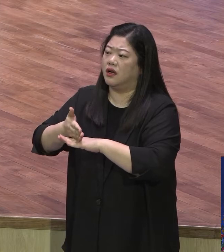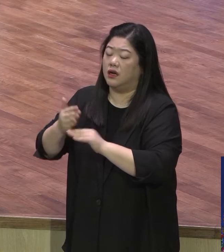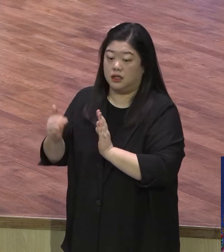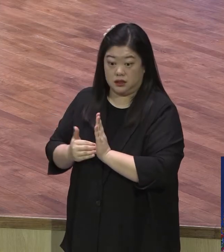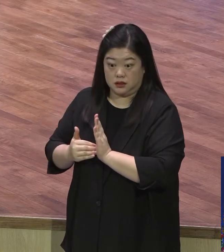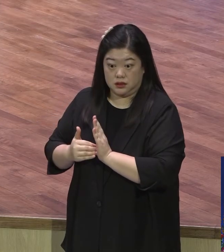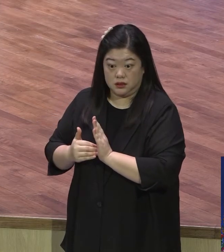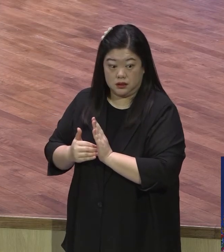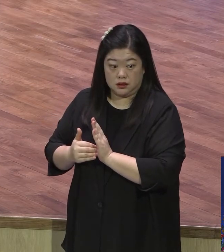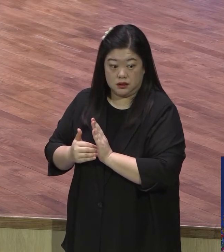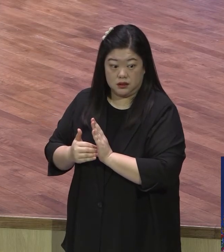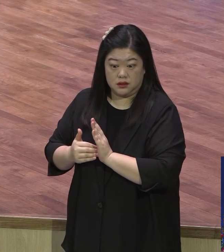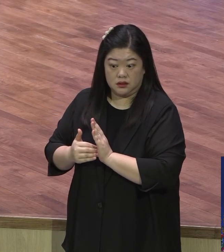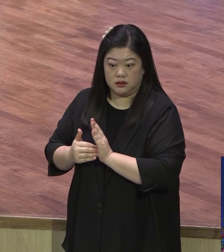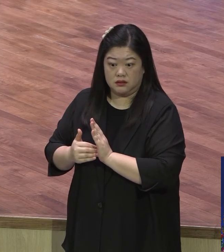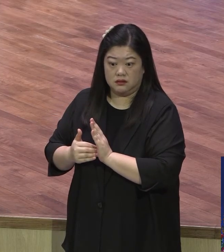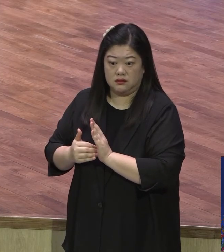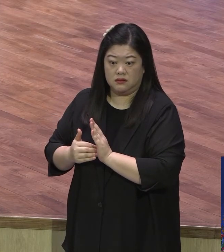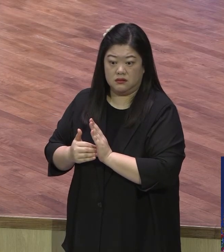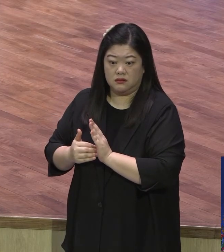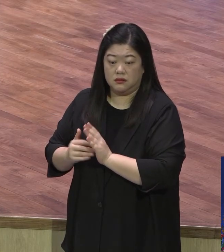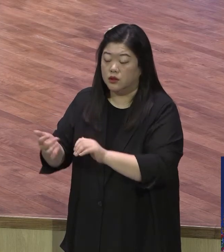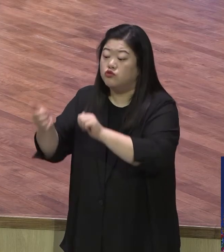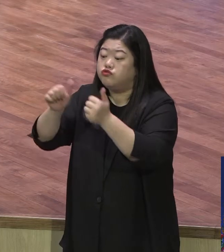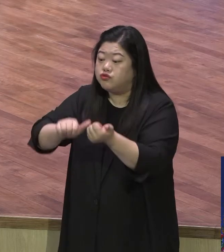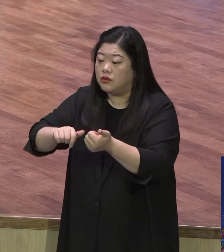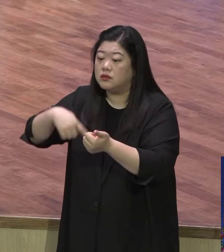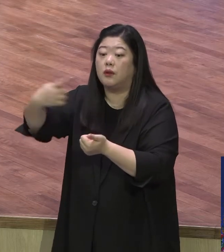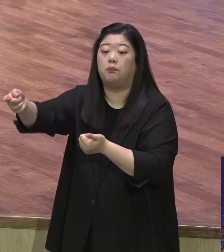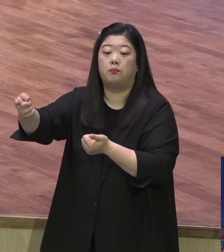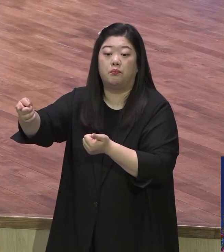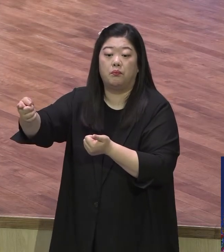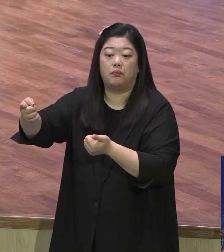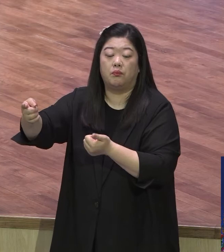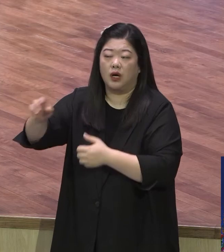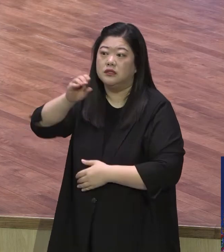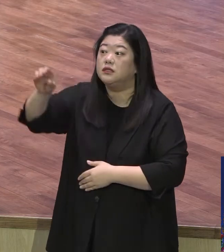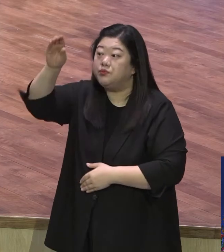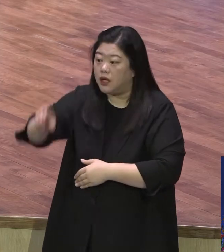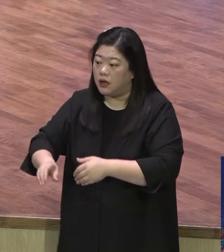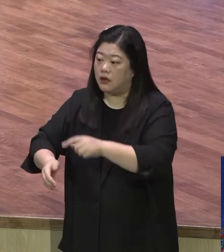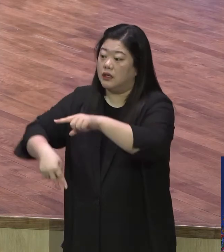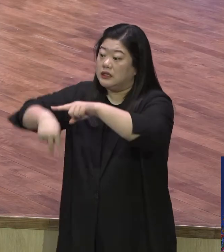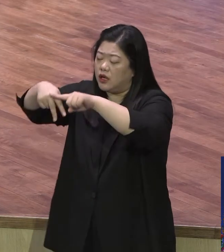죽었다 어떻게 됐는지 알 수 없어요 우리 위해서 십자가 죽으셨다